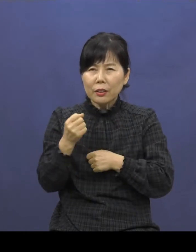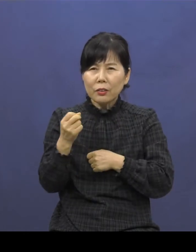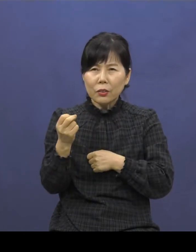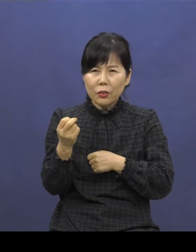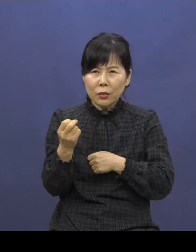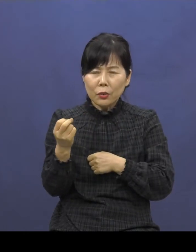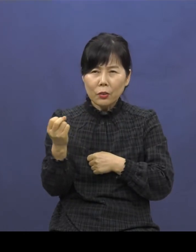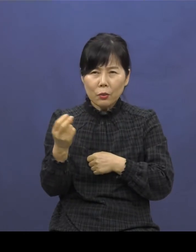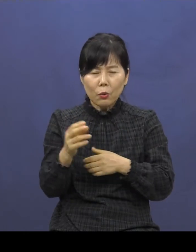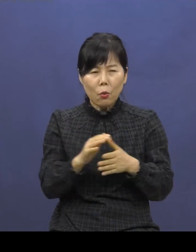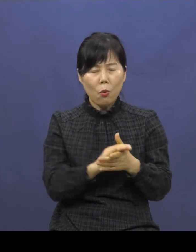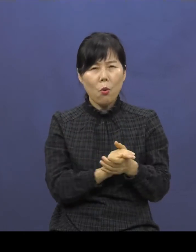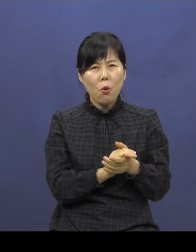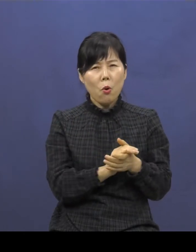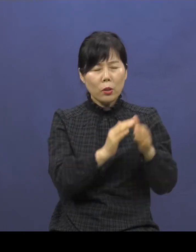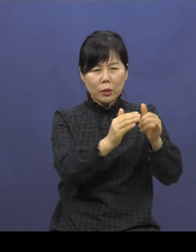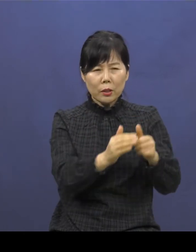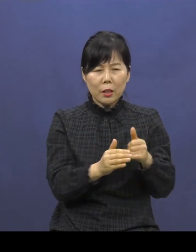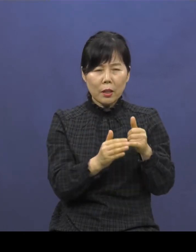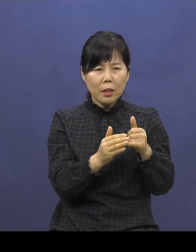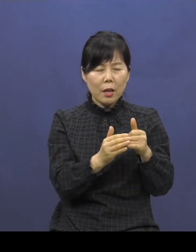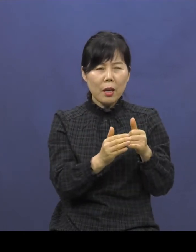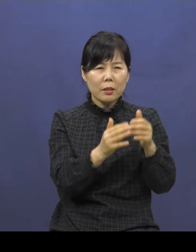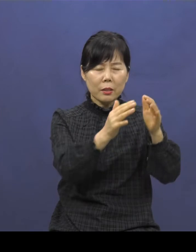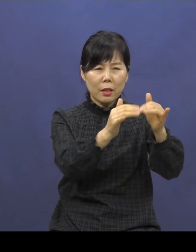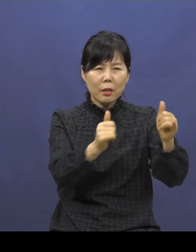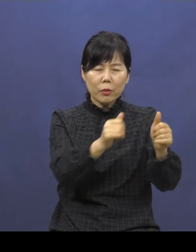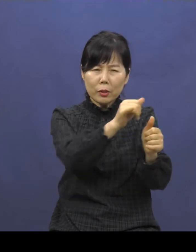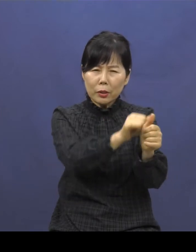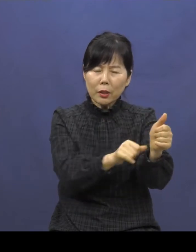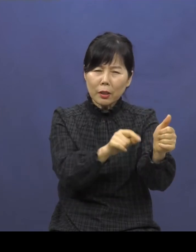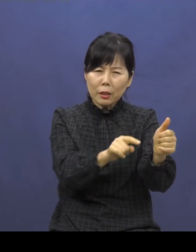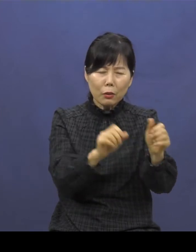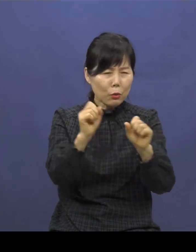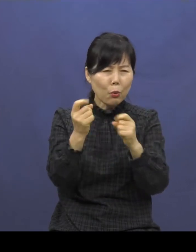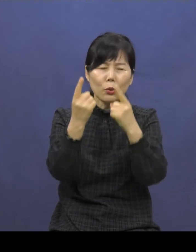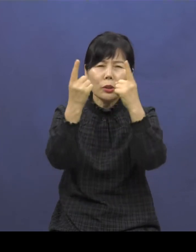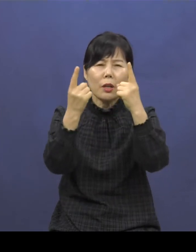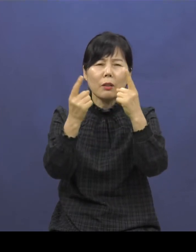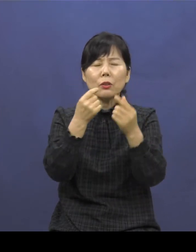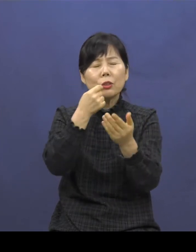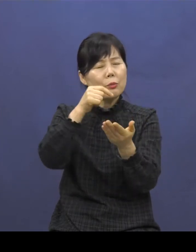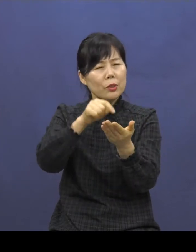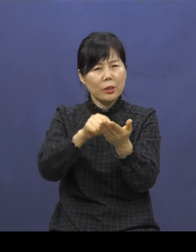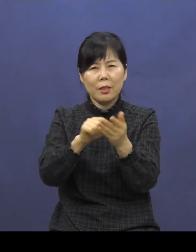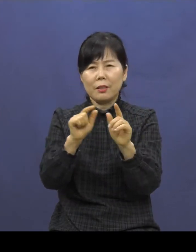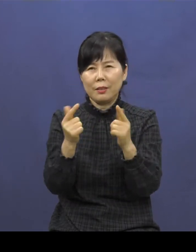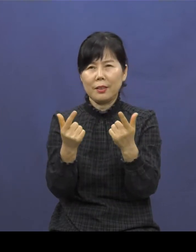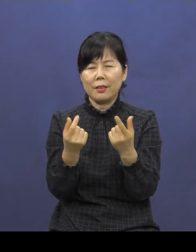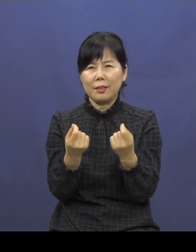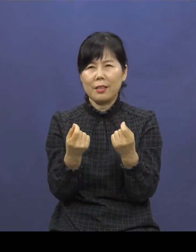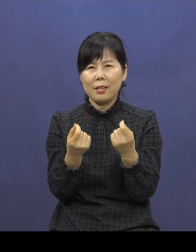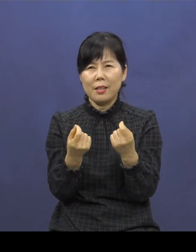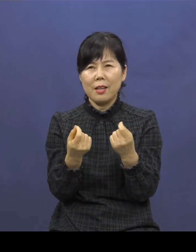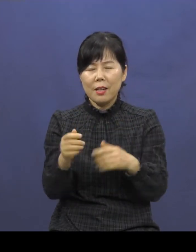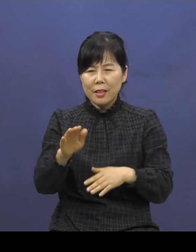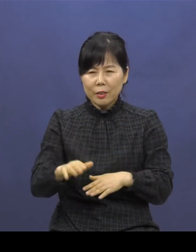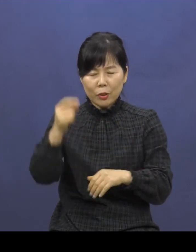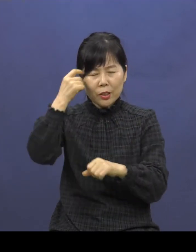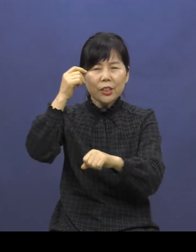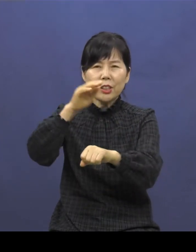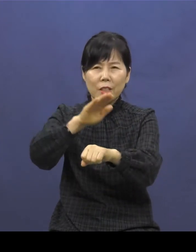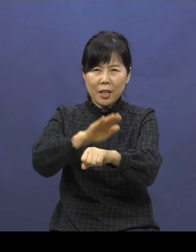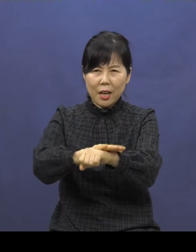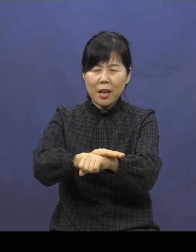또 세상의 모든 영혼들을 섬기는 일, 이 두 가지를 다 한다는 것이 참 쉽지 않습니다. 하지만 정말